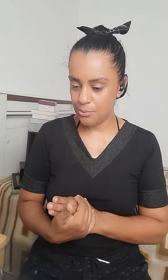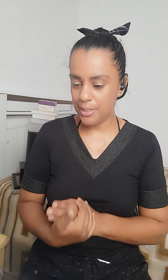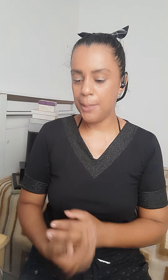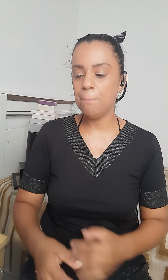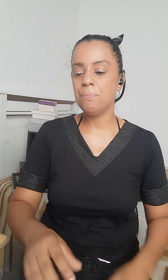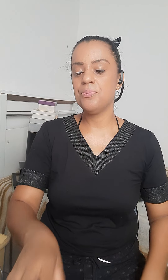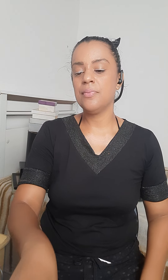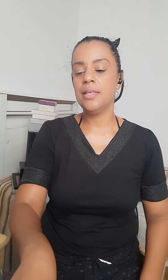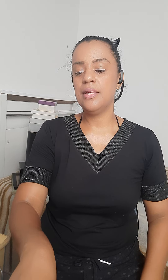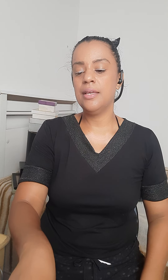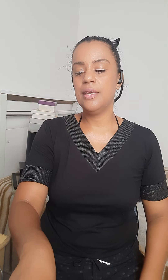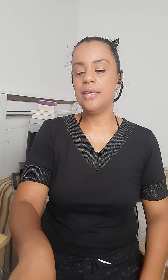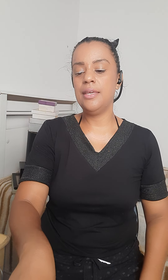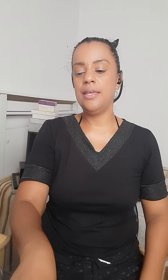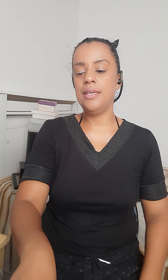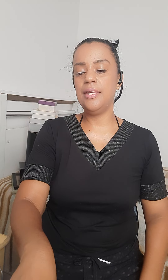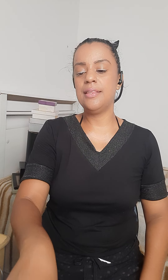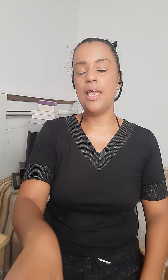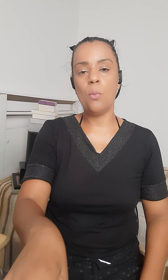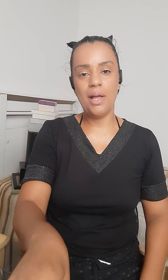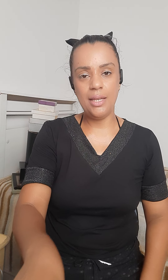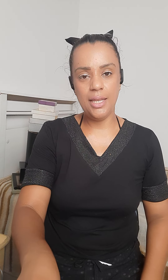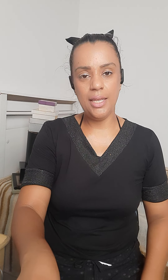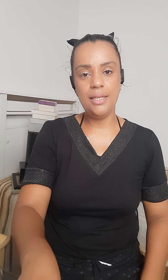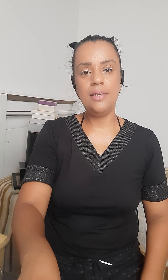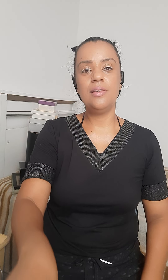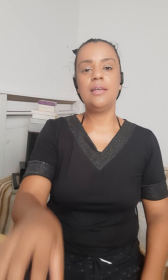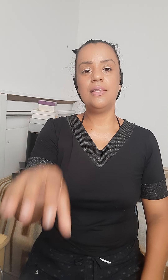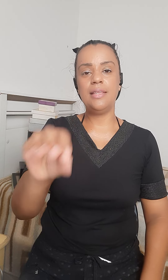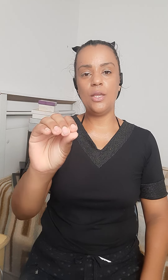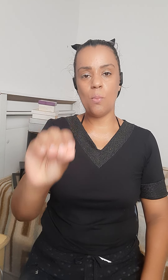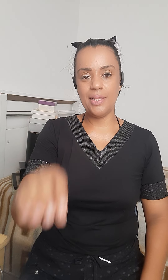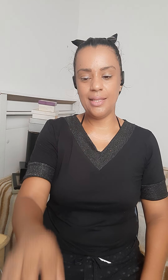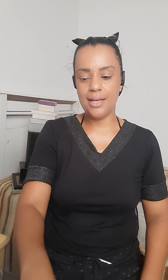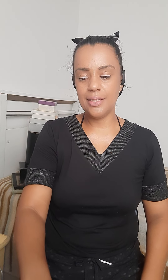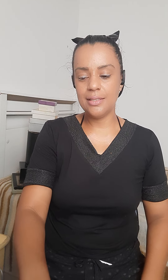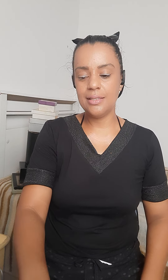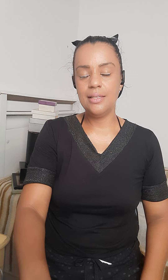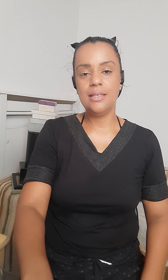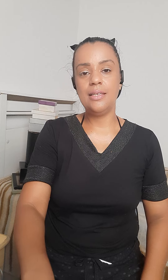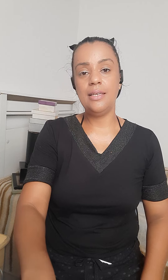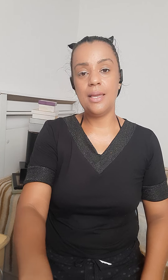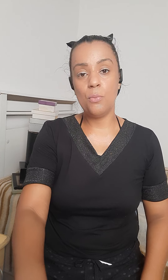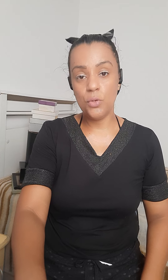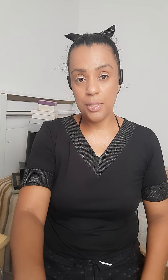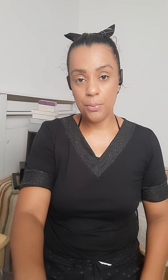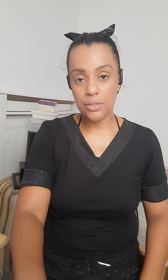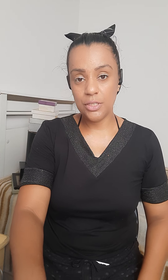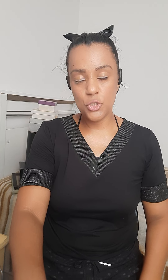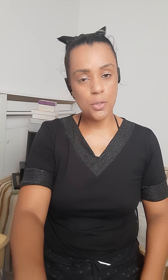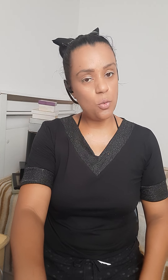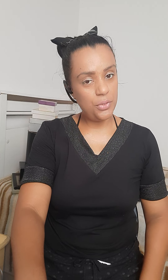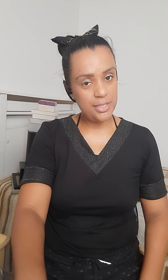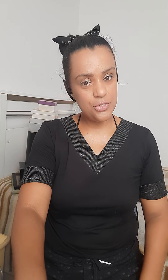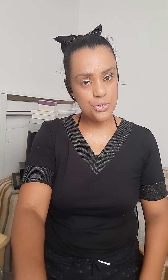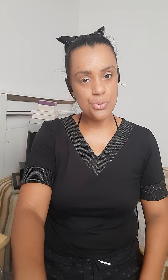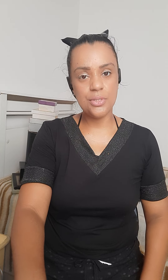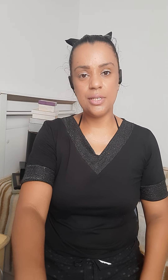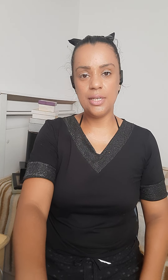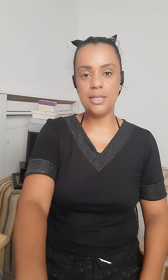né? Que tem uma lei, tem uma data que é muito importante para a comunidade surda, né? Que